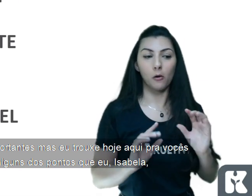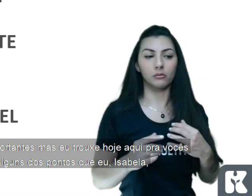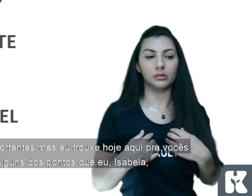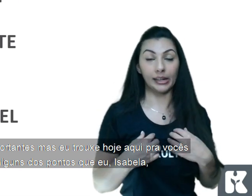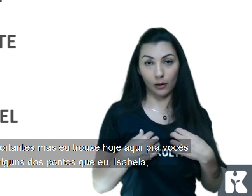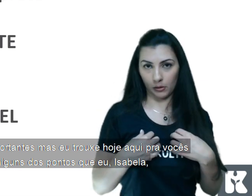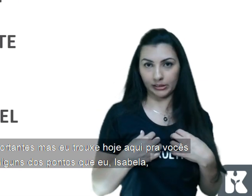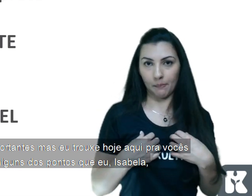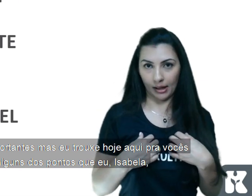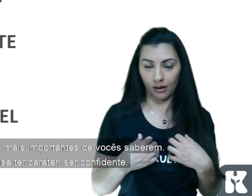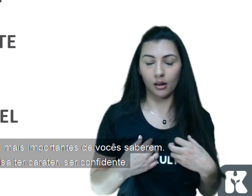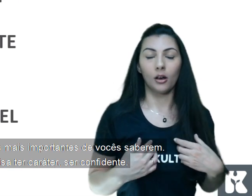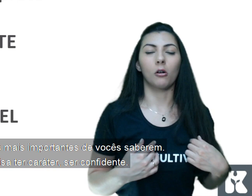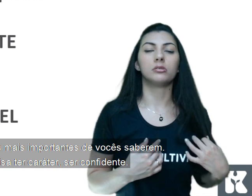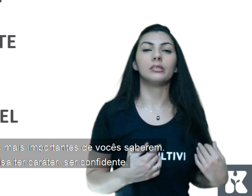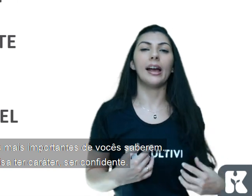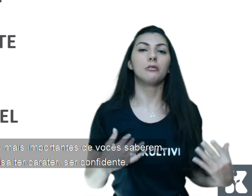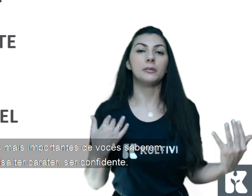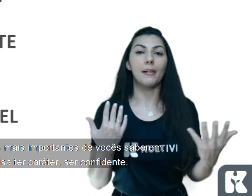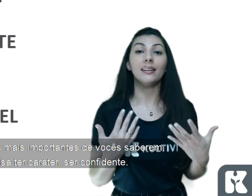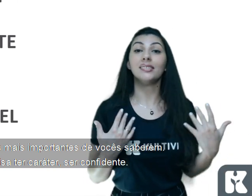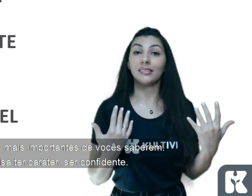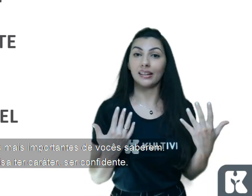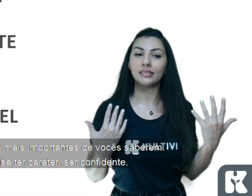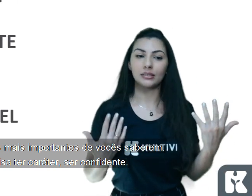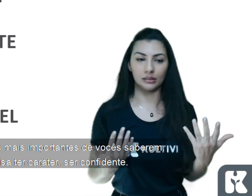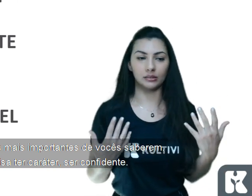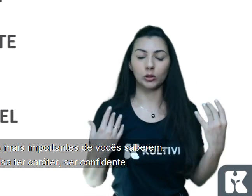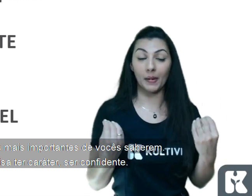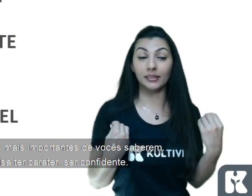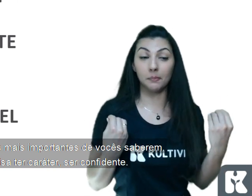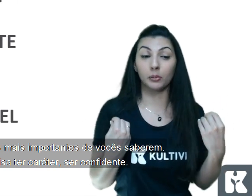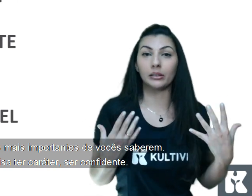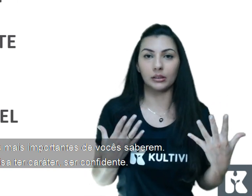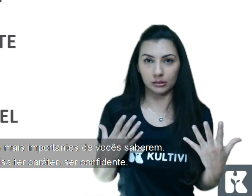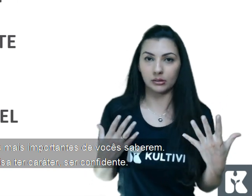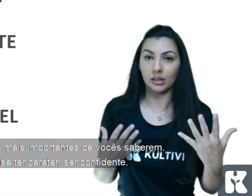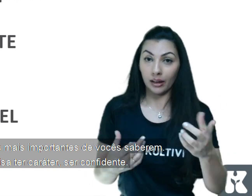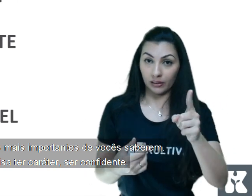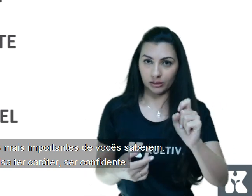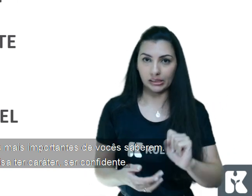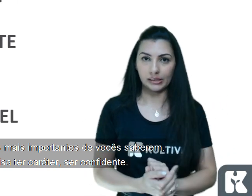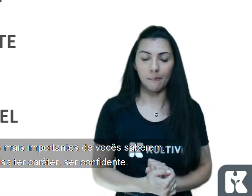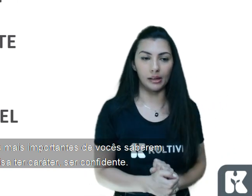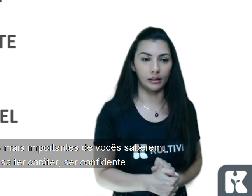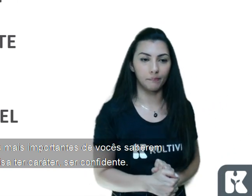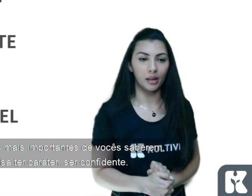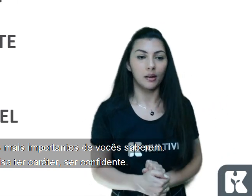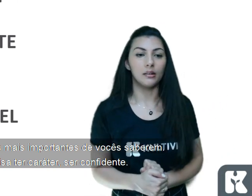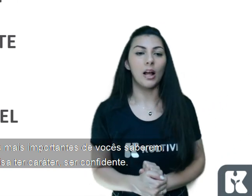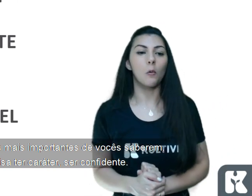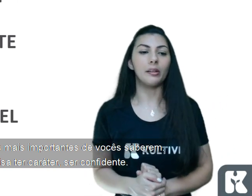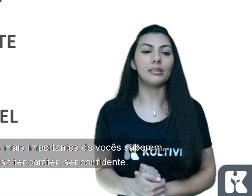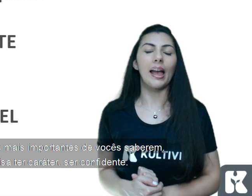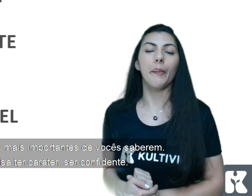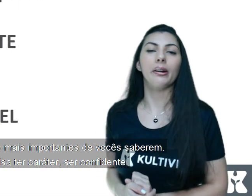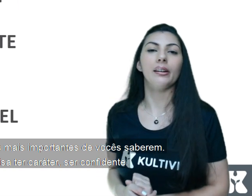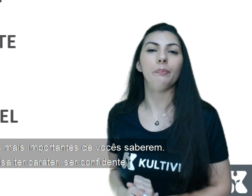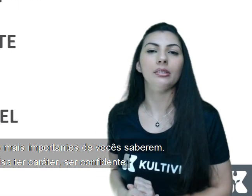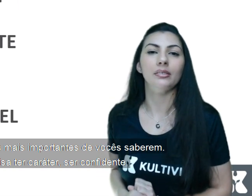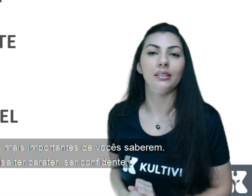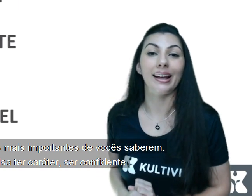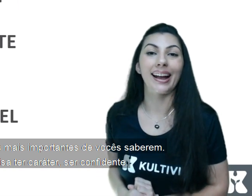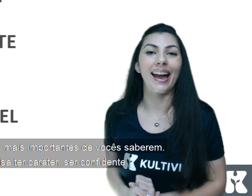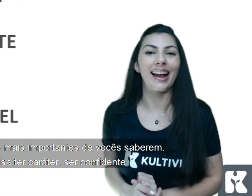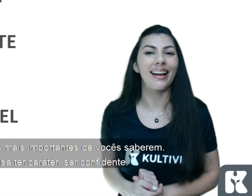eu, Isabela, considero os mais interessantes, os mais importantes de vocês saberem. Então, o intérprete,